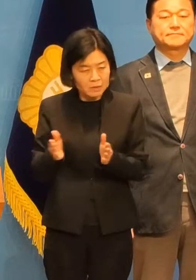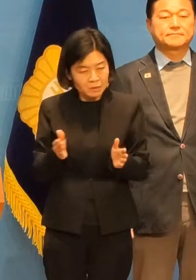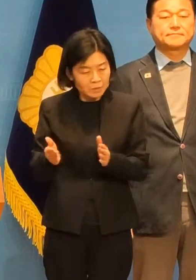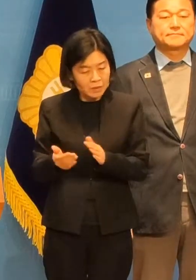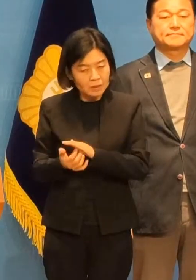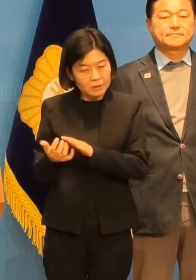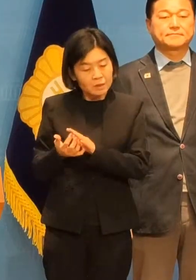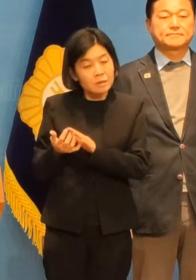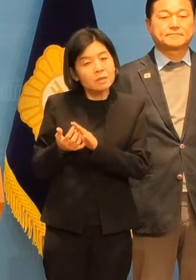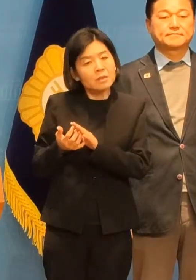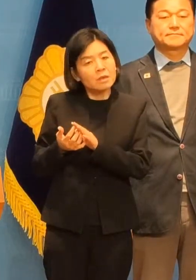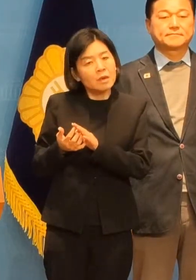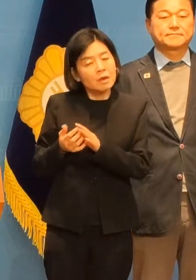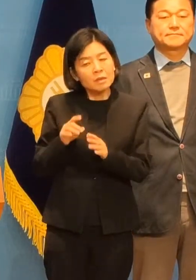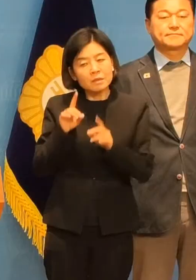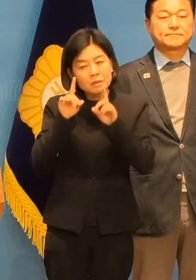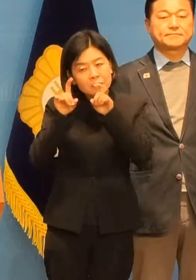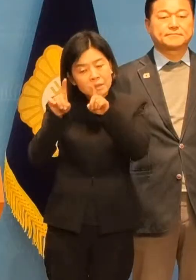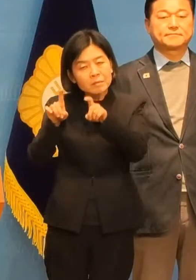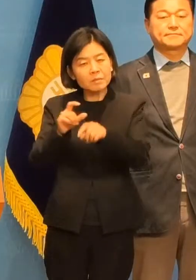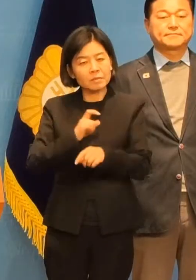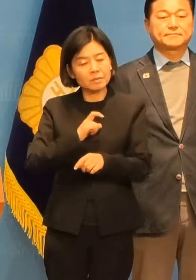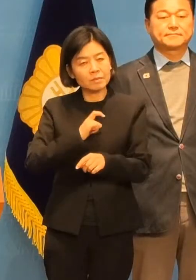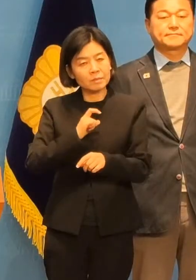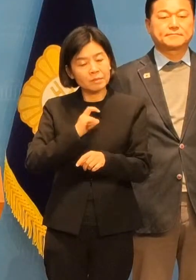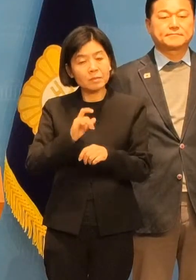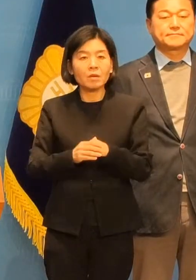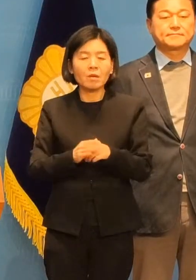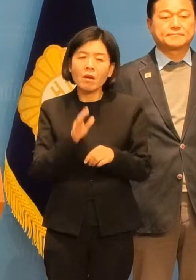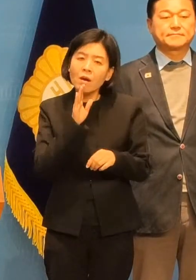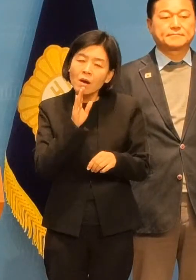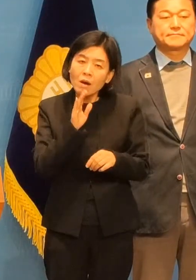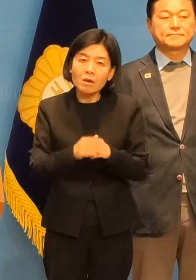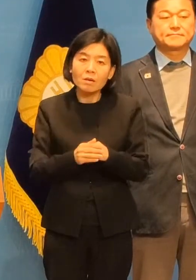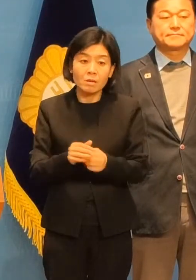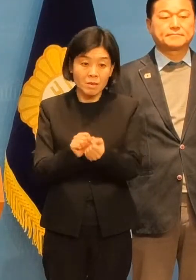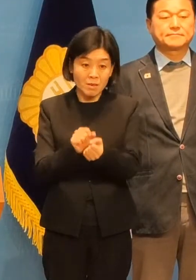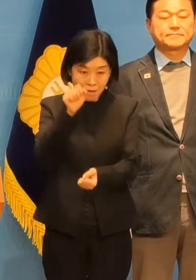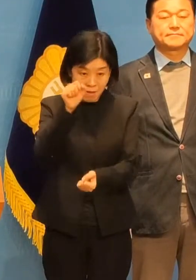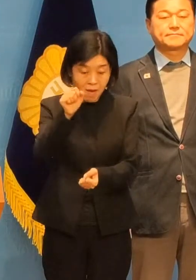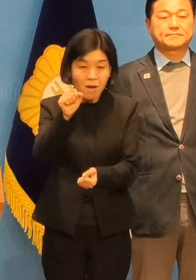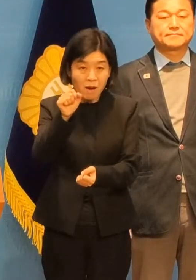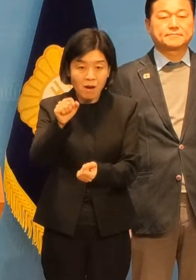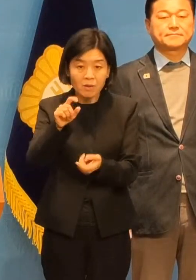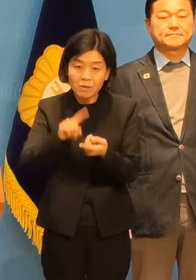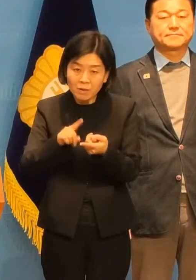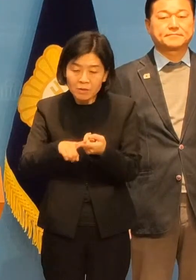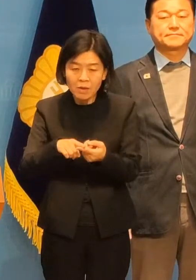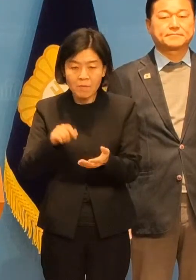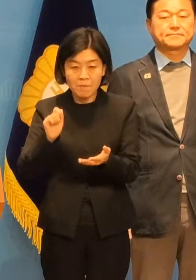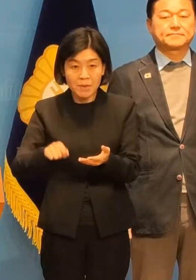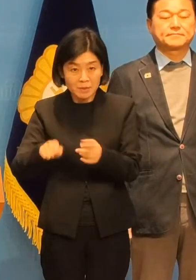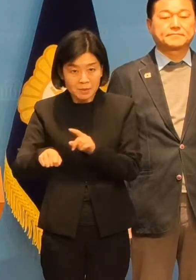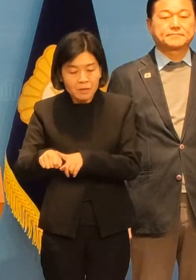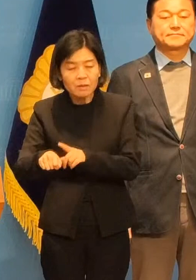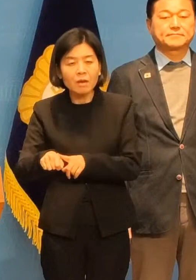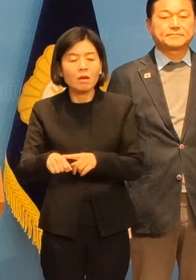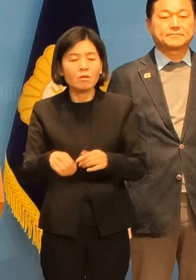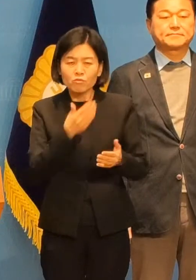초유의 사건입니다. 아니나 다를까 그 영장 판사들이 내란의 중요 사건